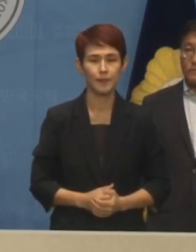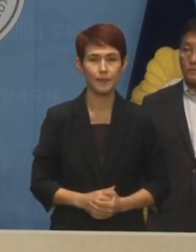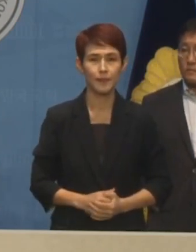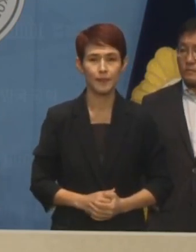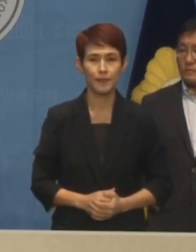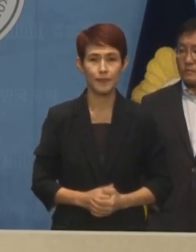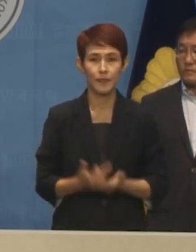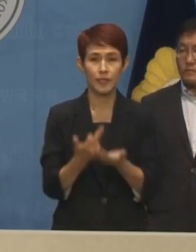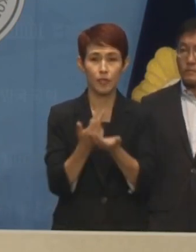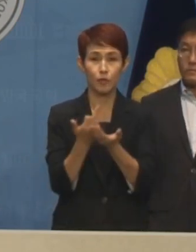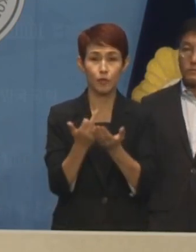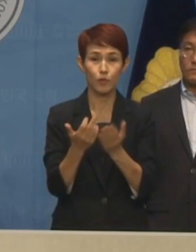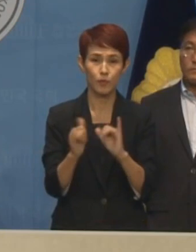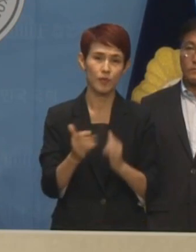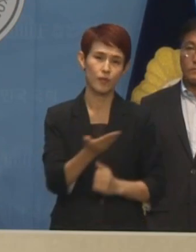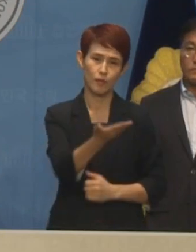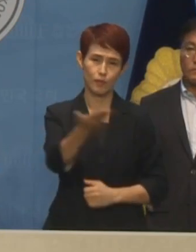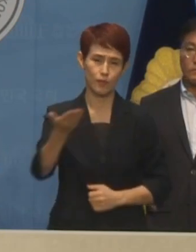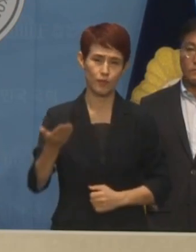제주도민 여러분,